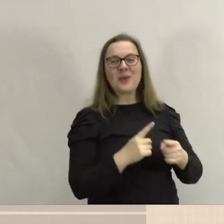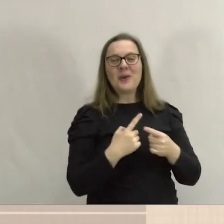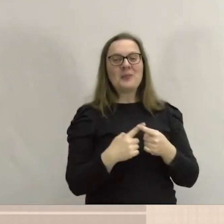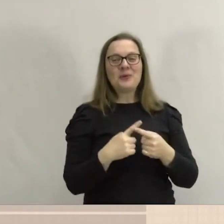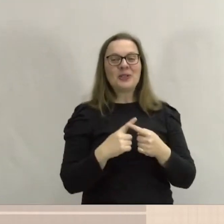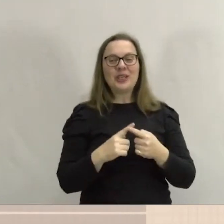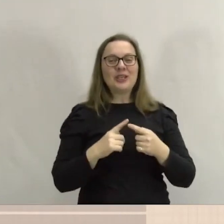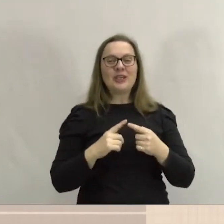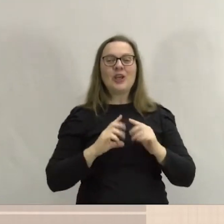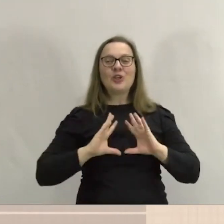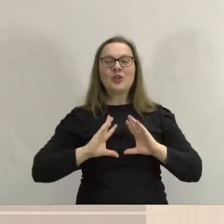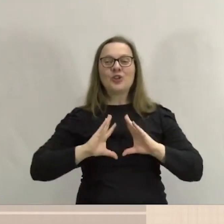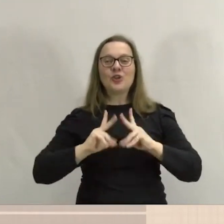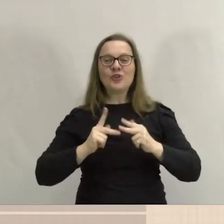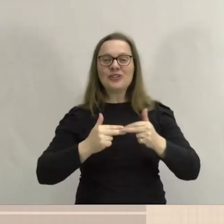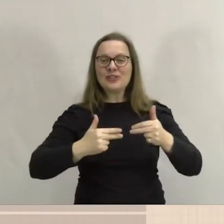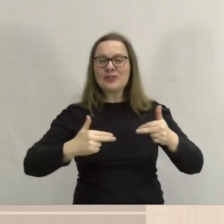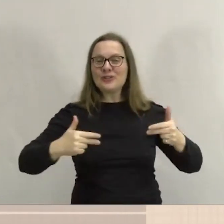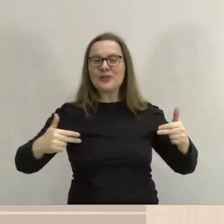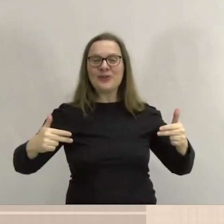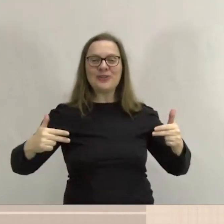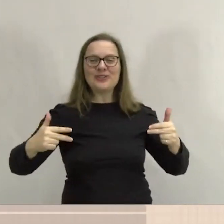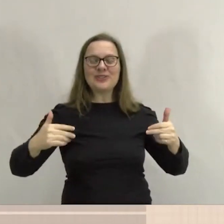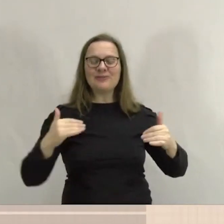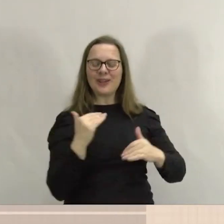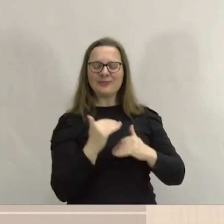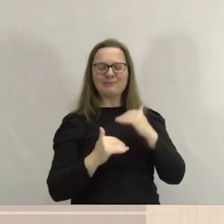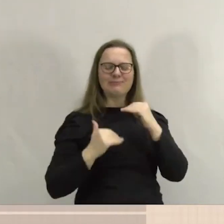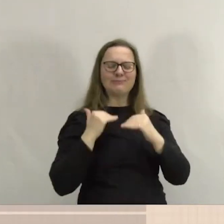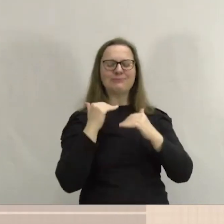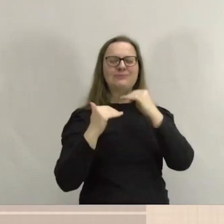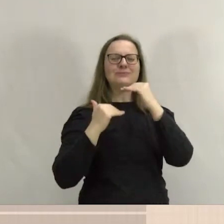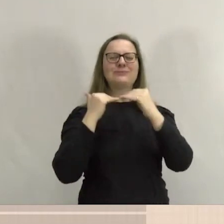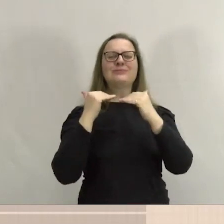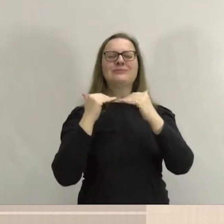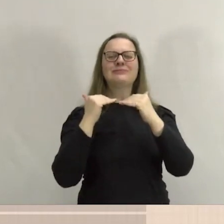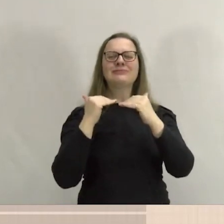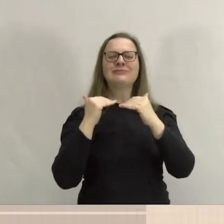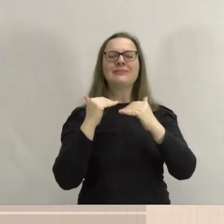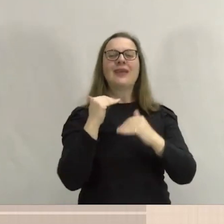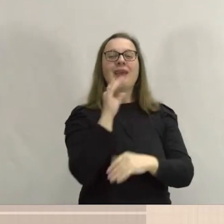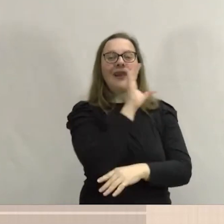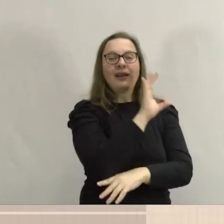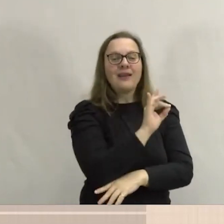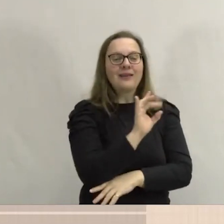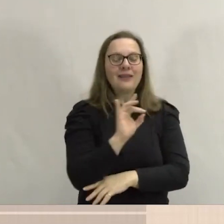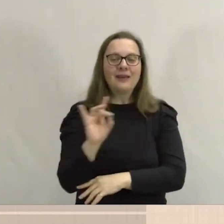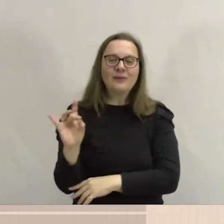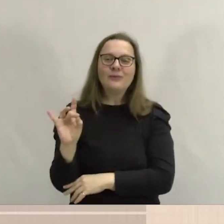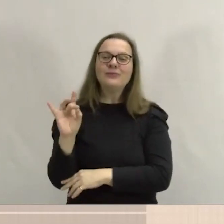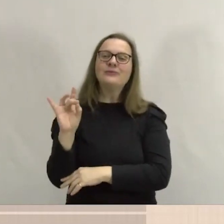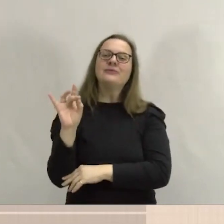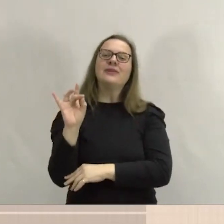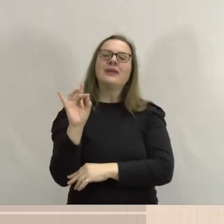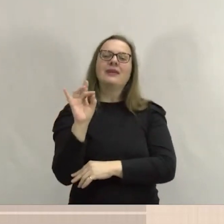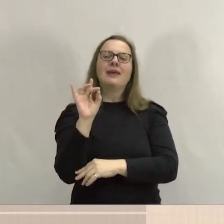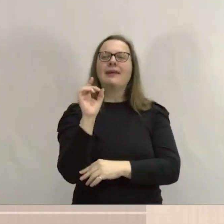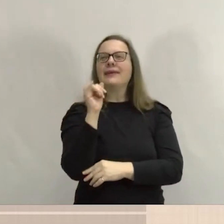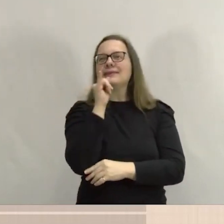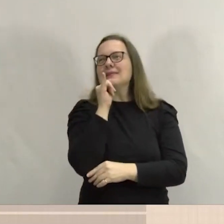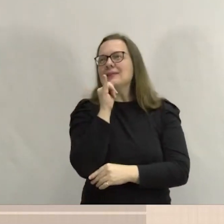reverdecerão, porque o arvoredo dará o seu fruto, a figueira e a